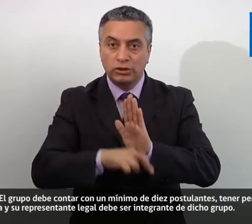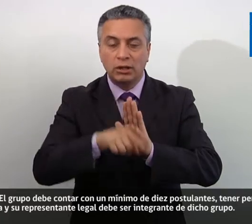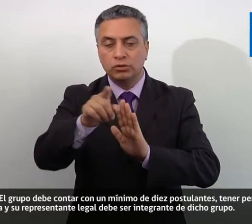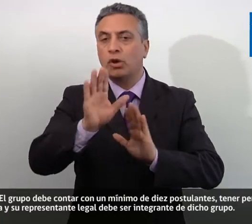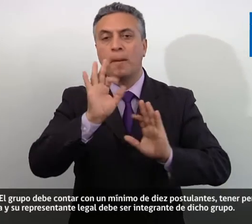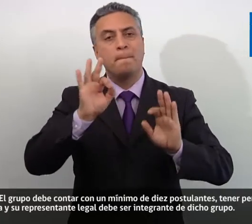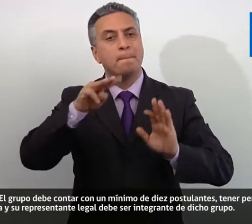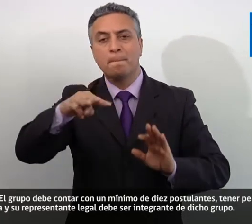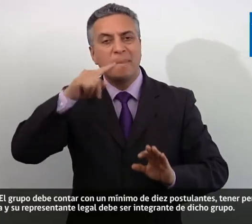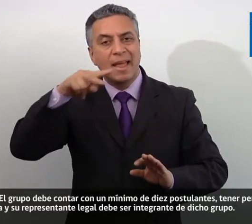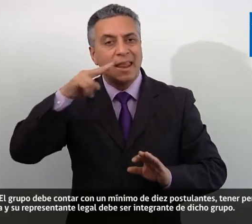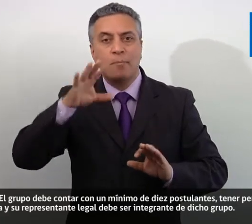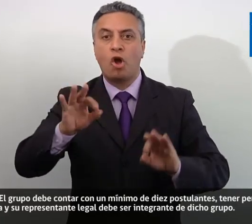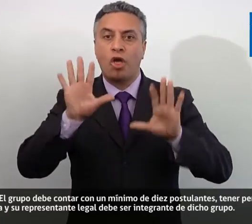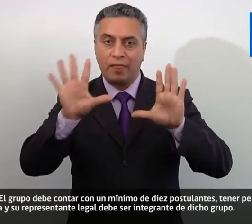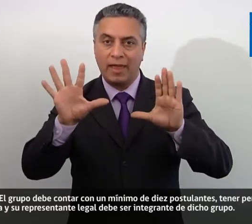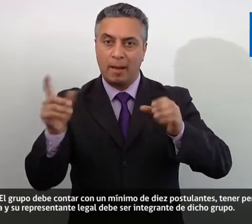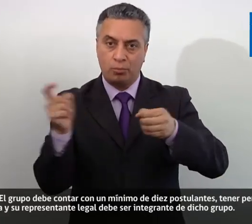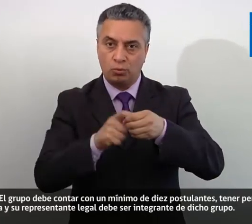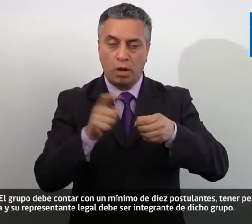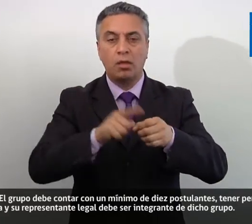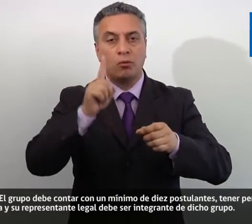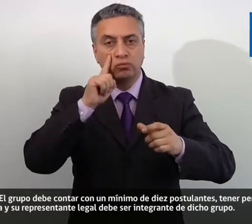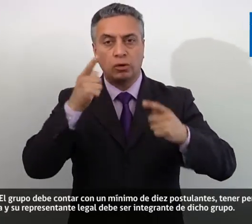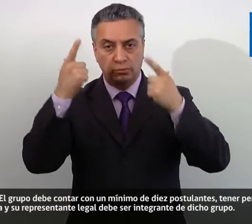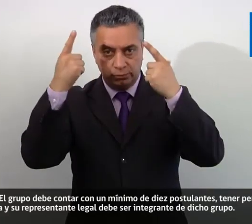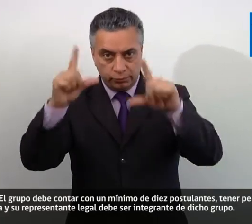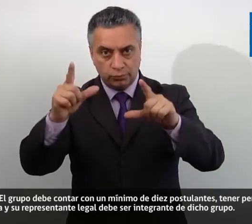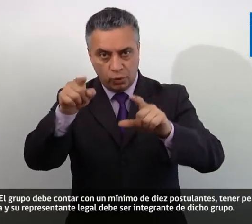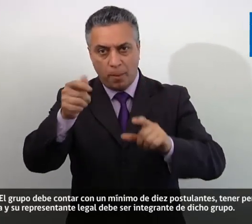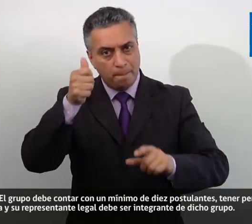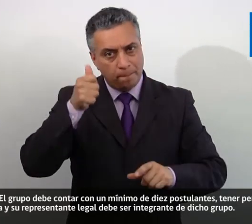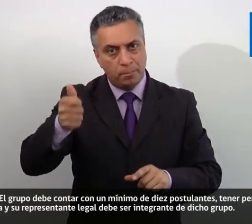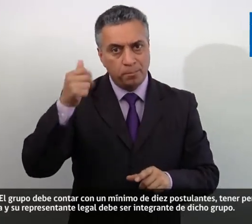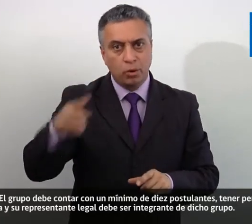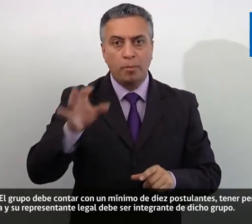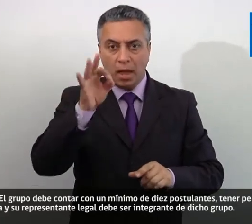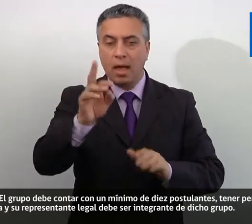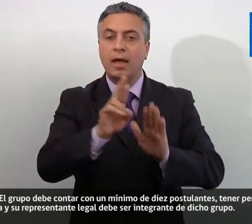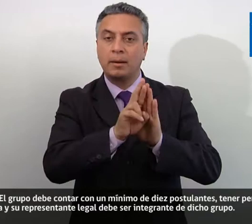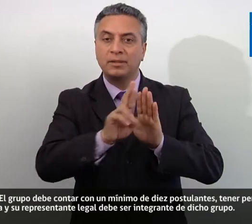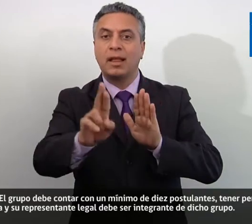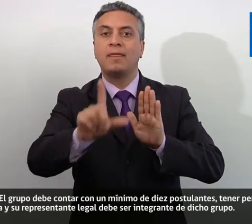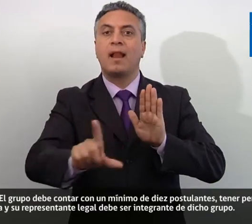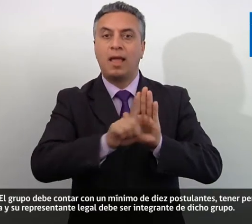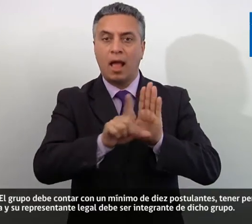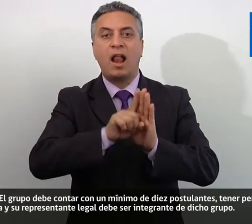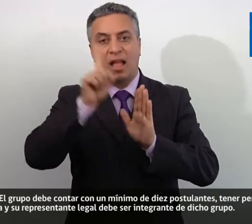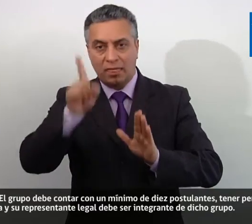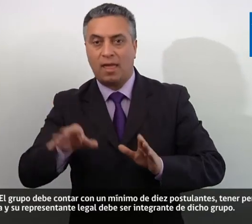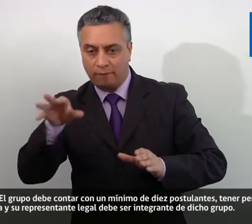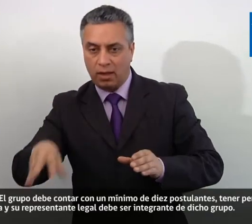mínimo de 10 postulantes, tener personalidad jurídica propia y su representante legal debe ser integrante de dicho